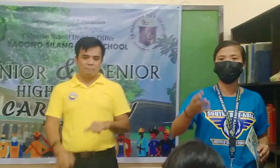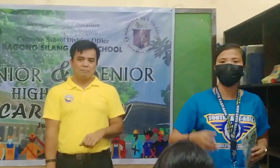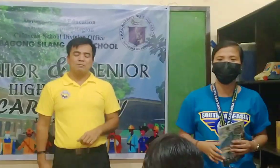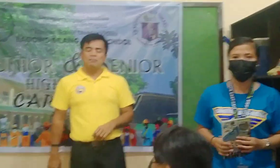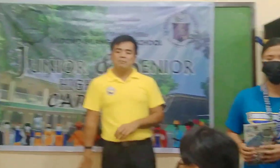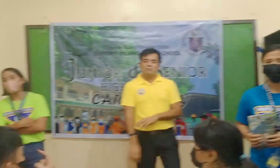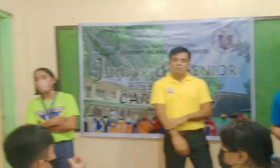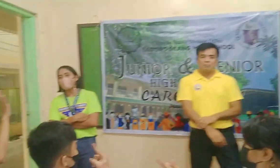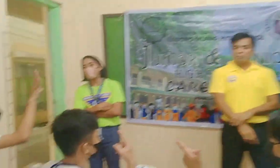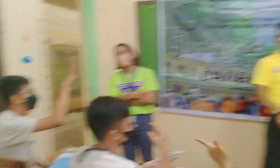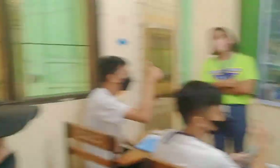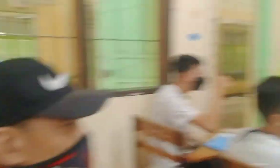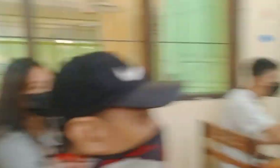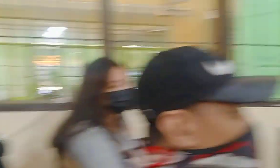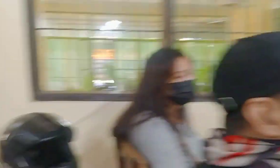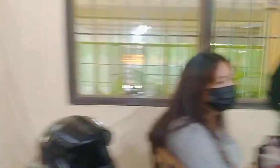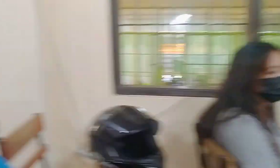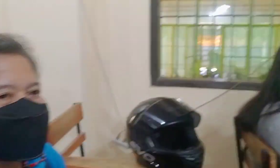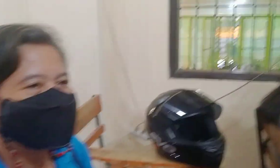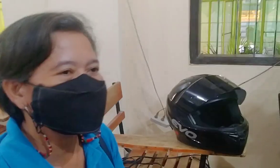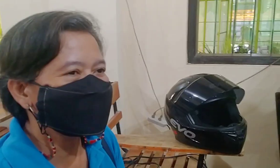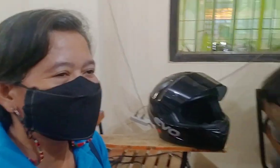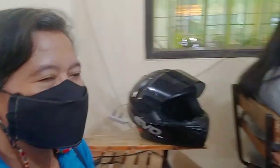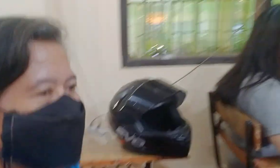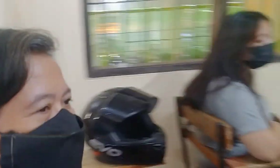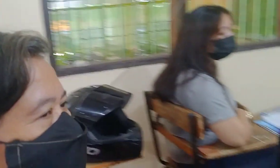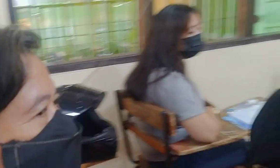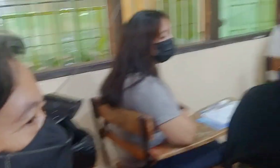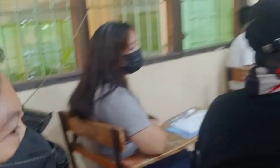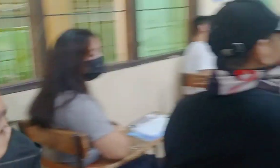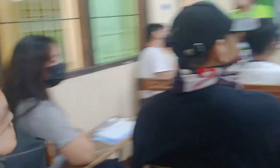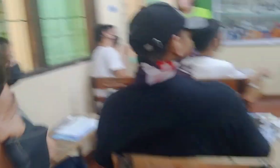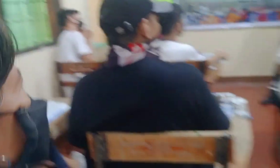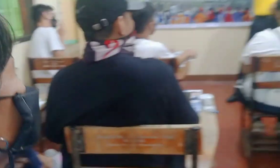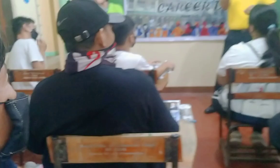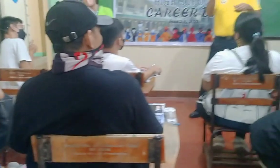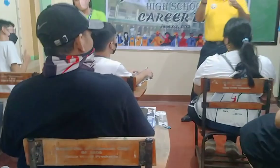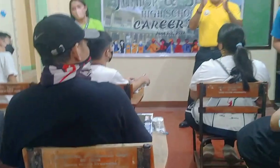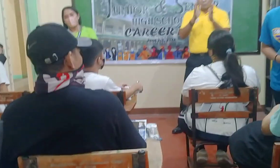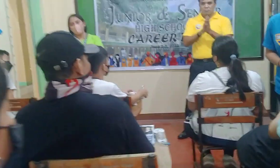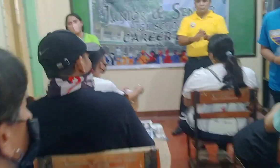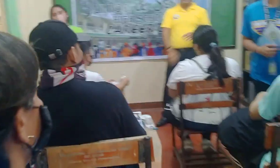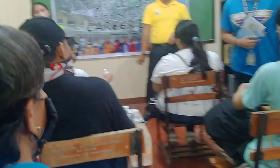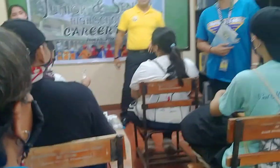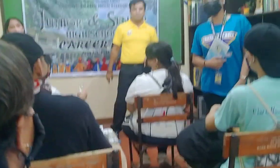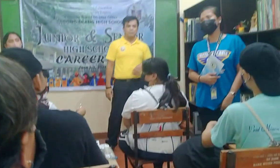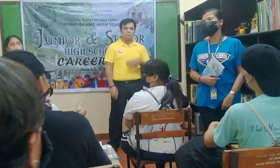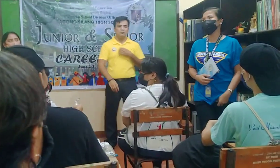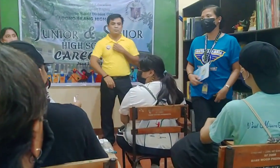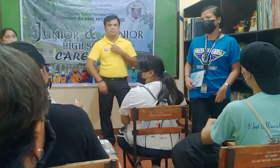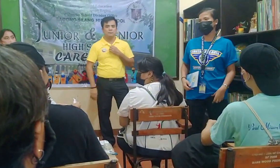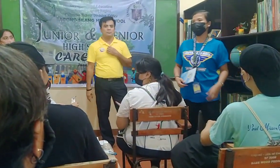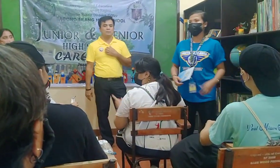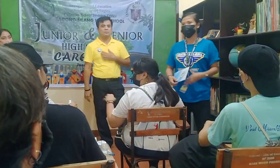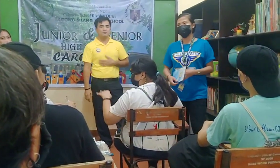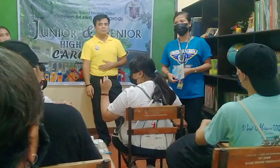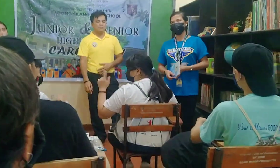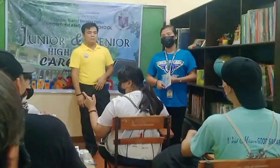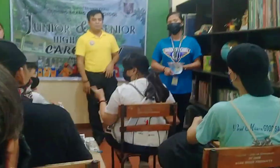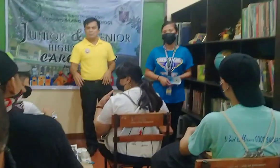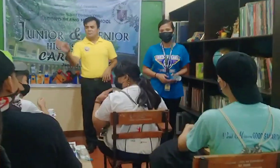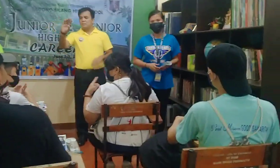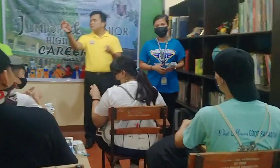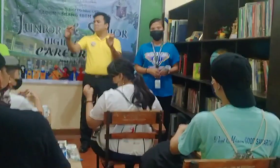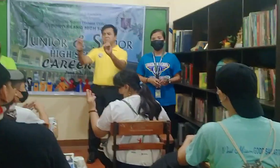po. Pwede pong wala po bang cookie rate? Okay, is for ano po kasi ma'am,